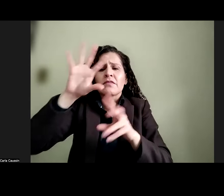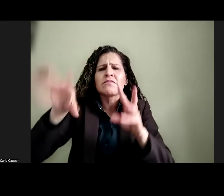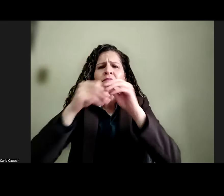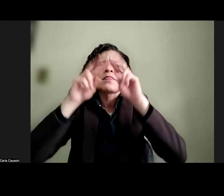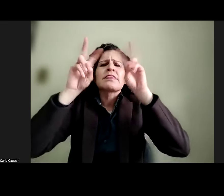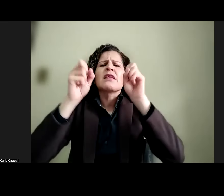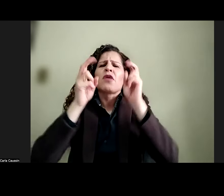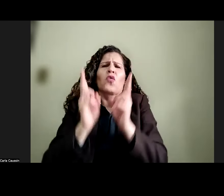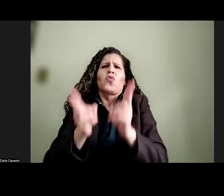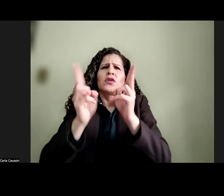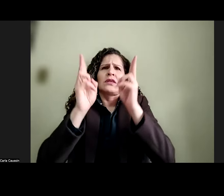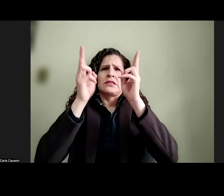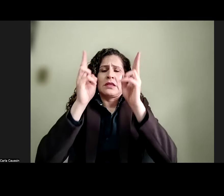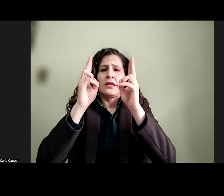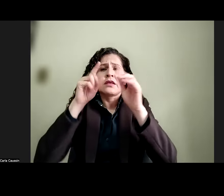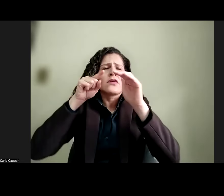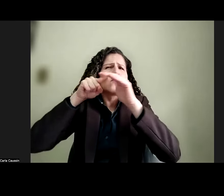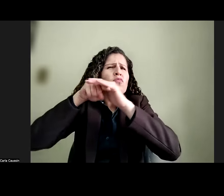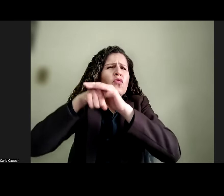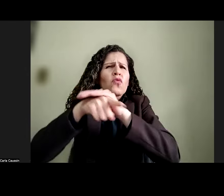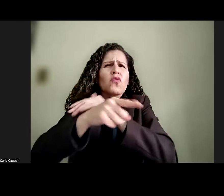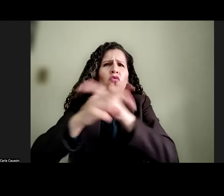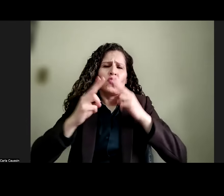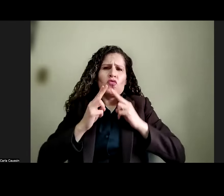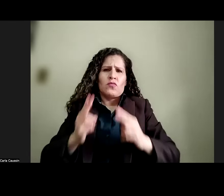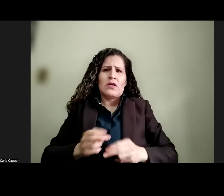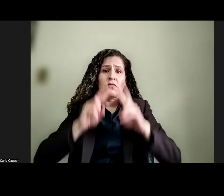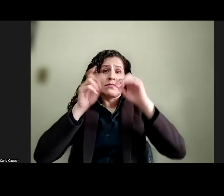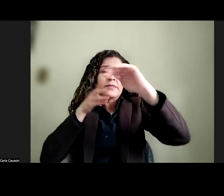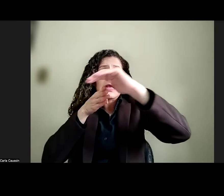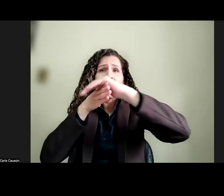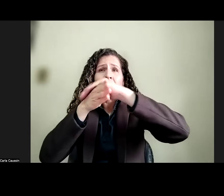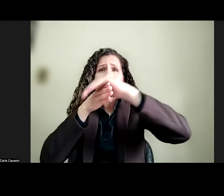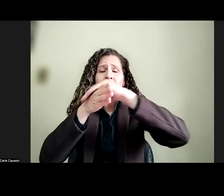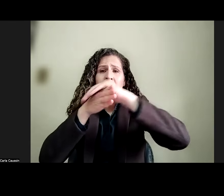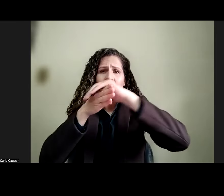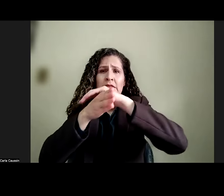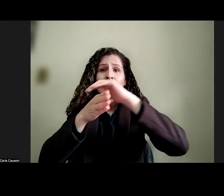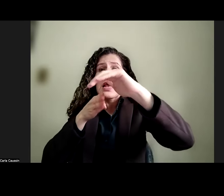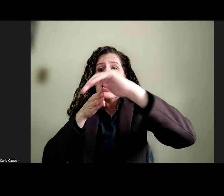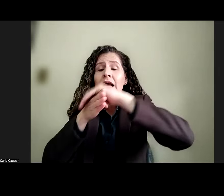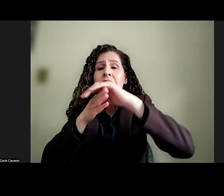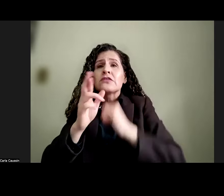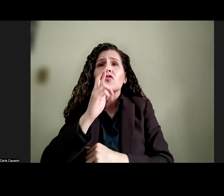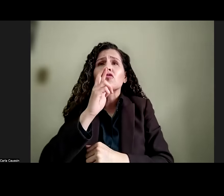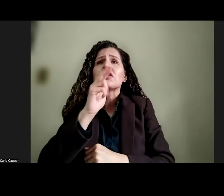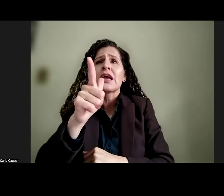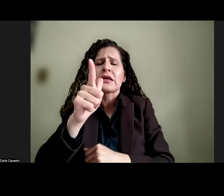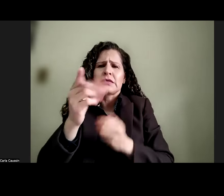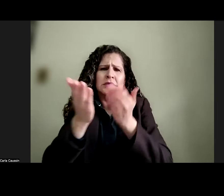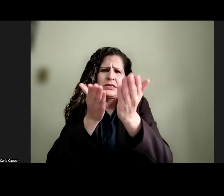Creo que es muy importante hablar de estos temas y también urgentes. Son temas de derechos